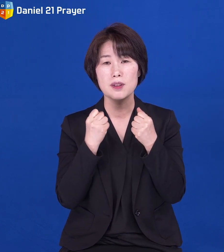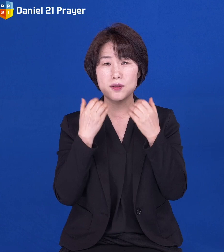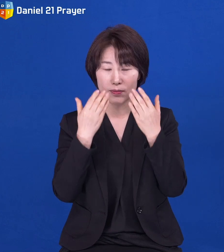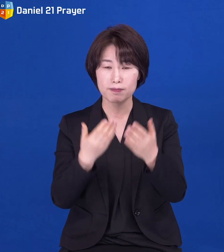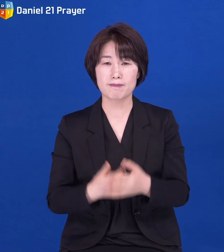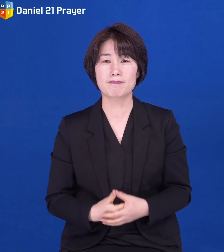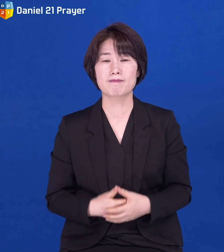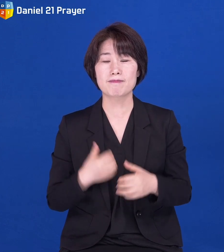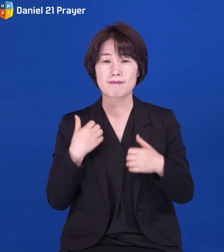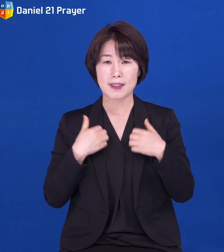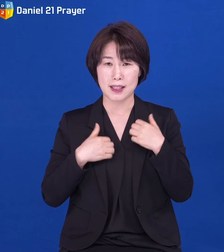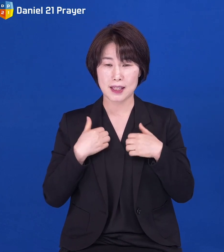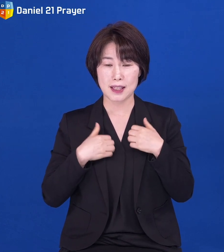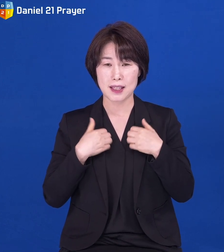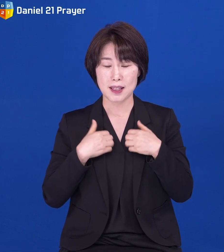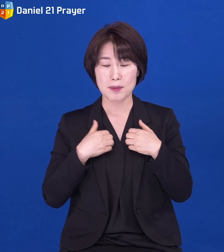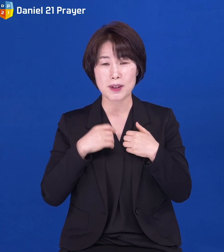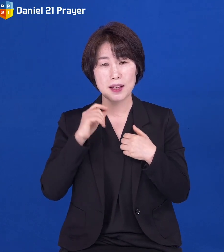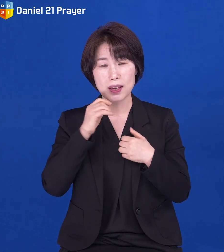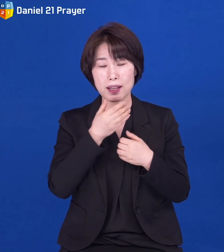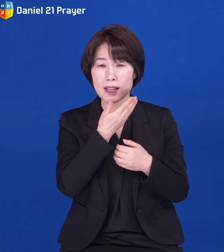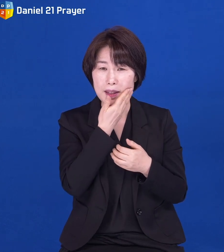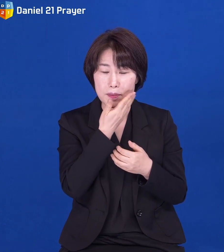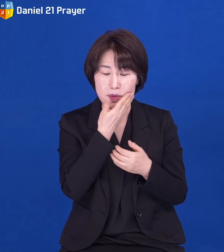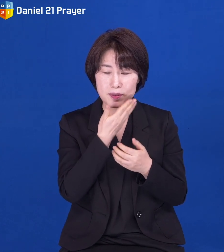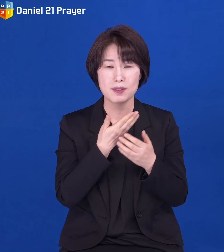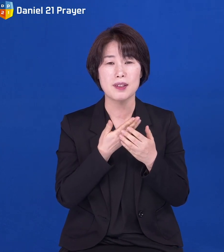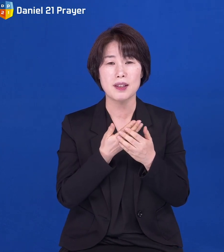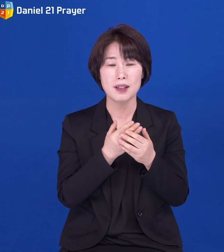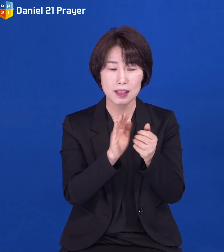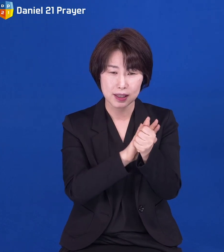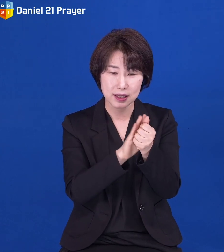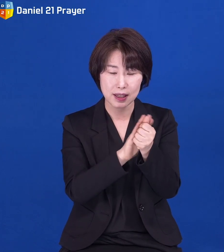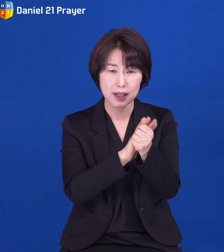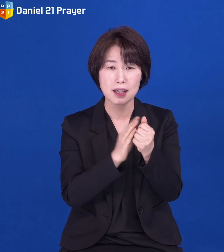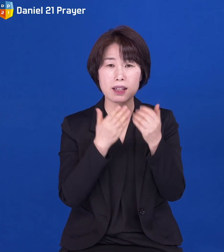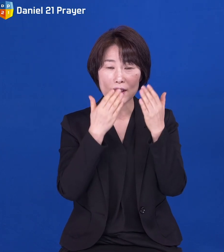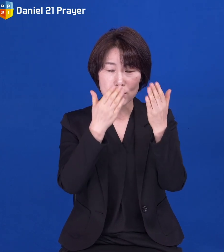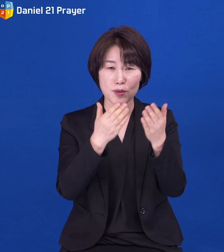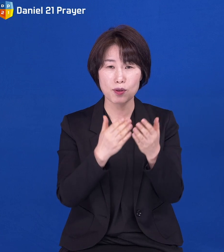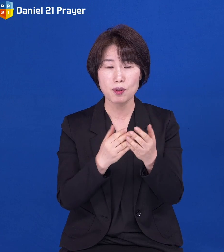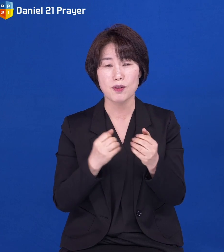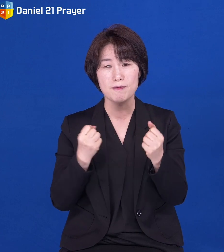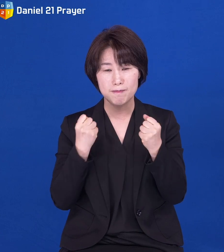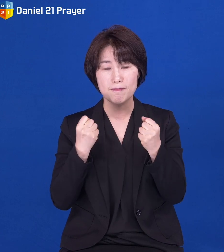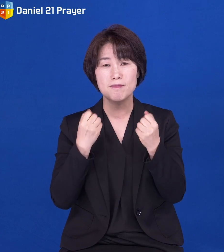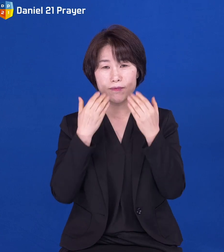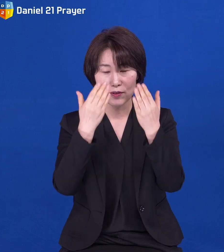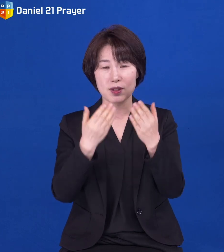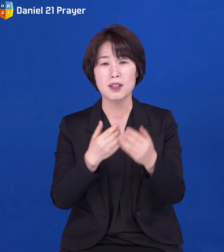좀 예쁘게 잘 봐주시고 많이 자폐 아이들 사랑해 주시고 항상 응원해 주셨으면